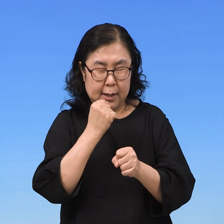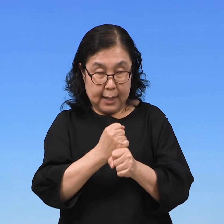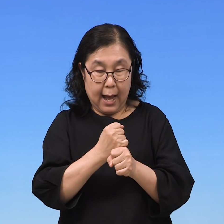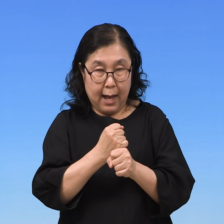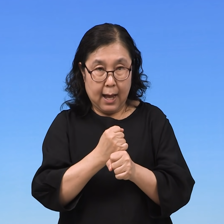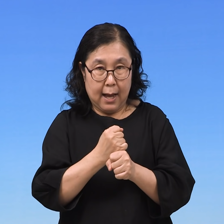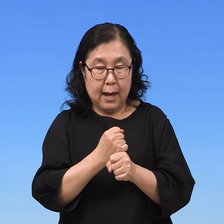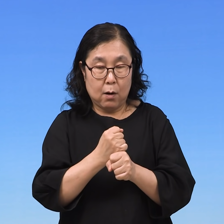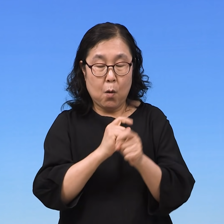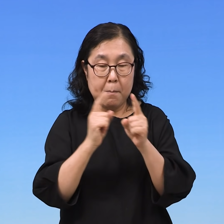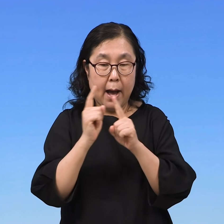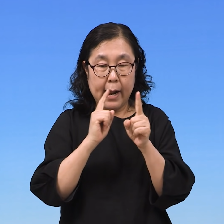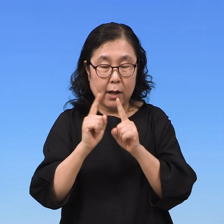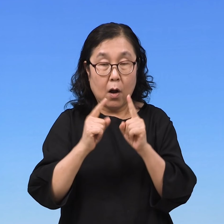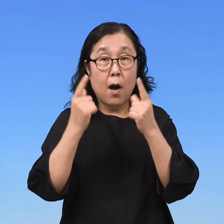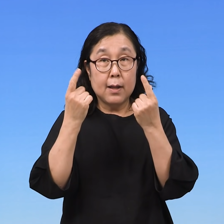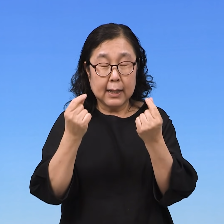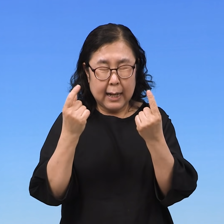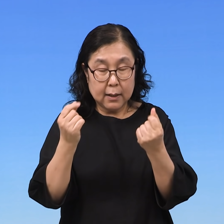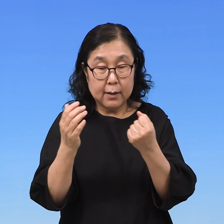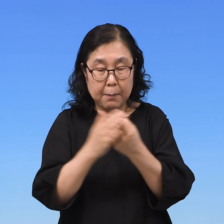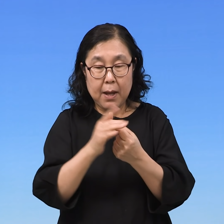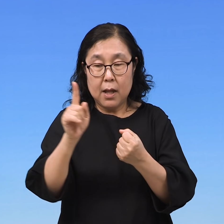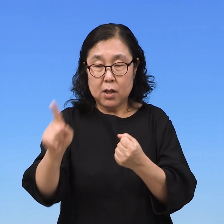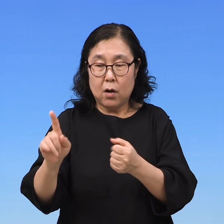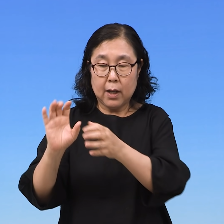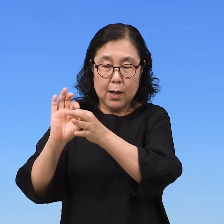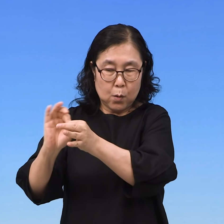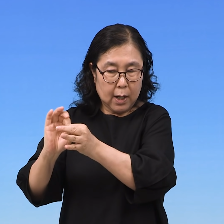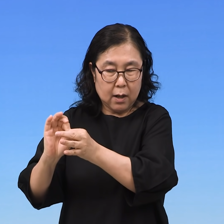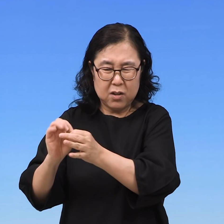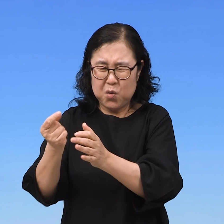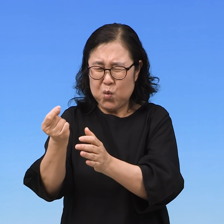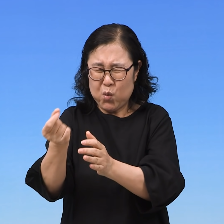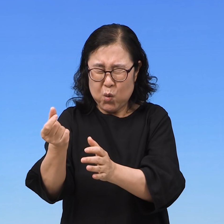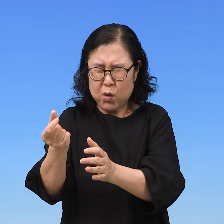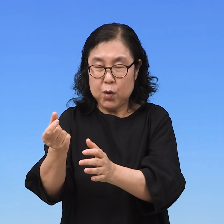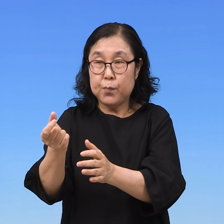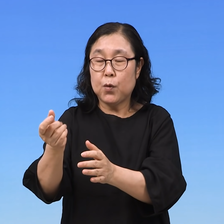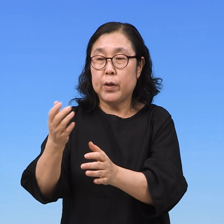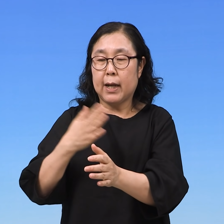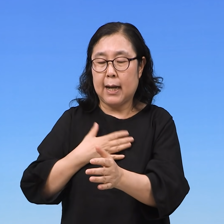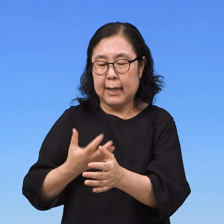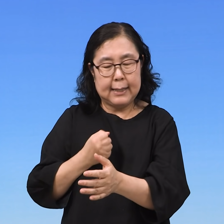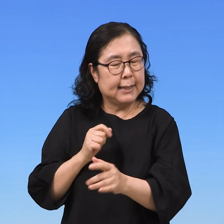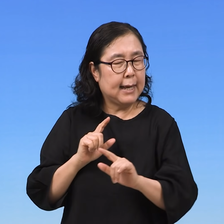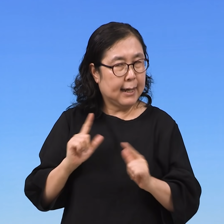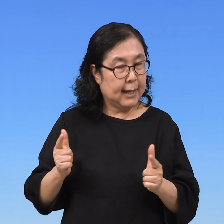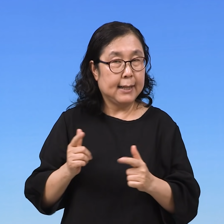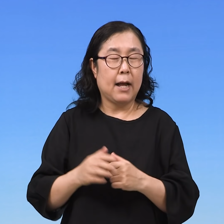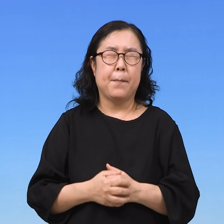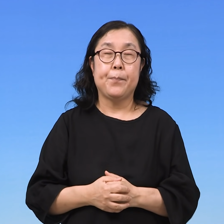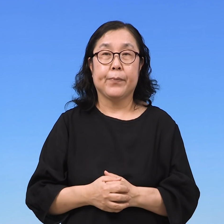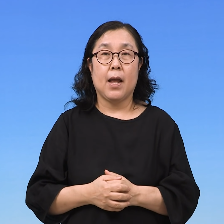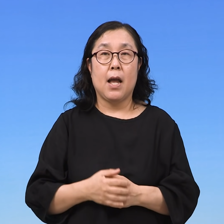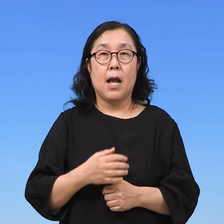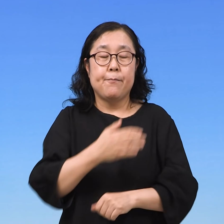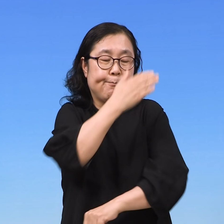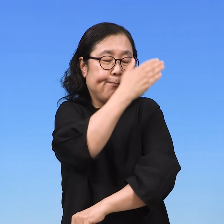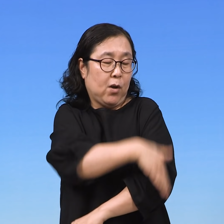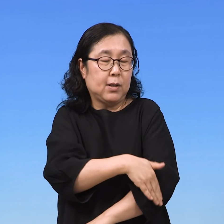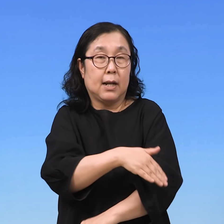하여 너에게 속한 것은 실 한 오락이나 들매끈 한 가닥도 내가 가지지 않을 것이다. 왜